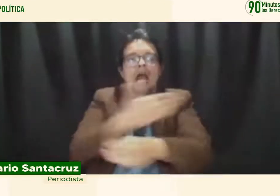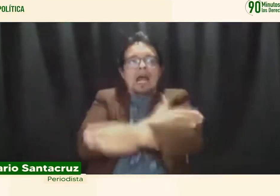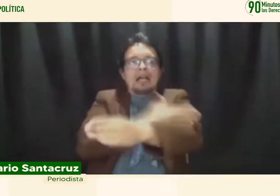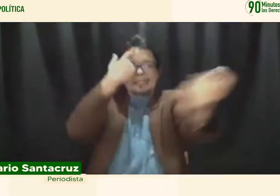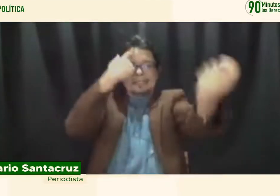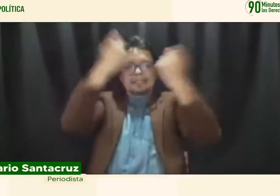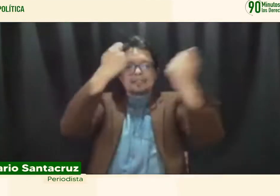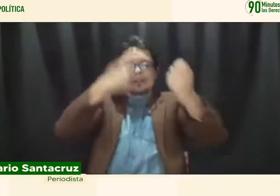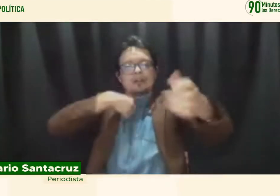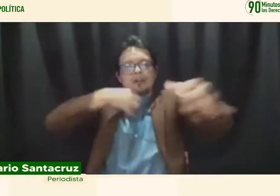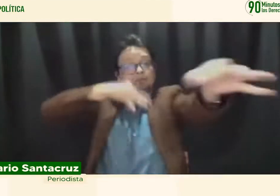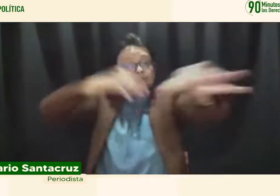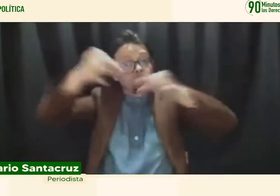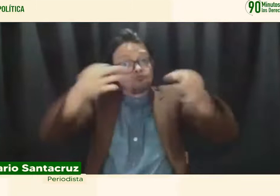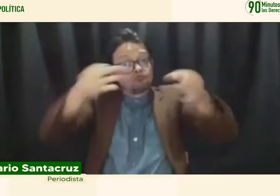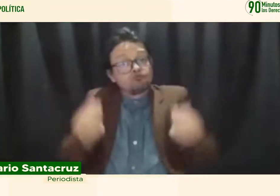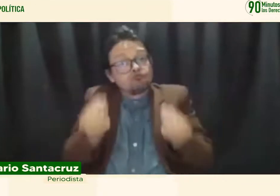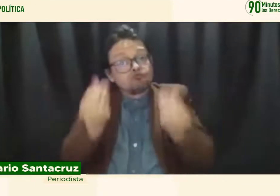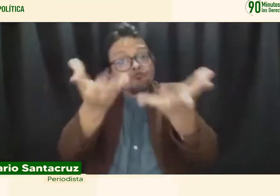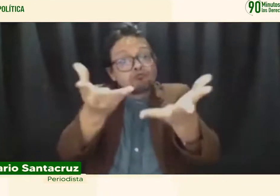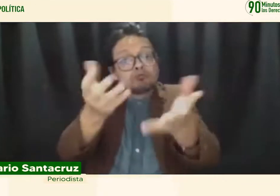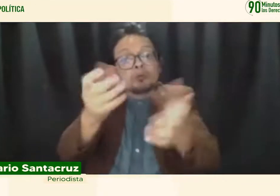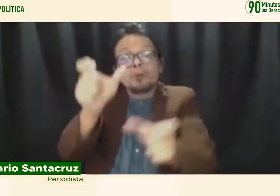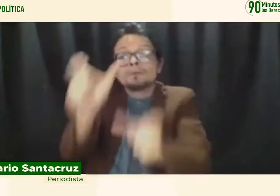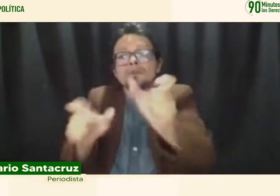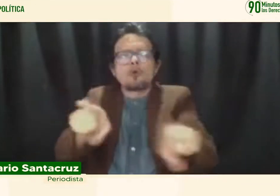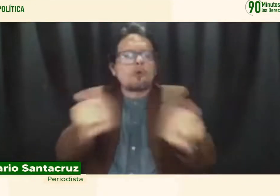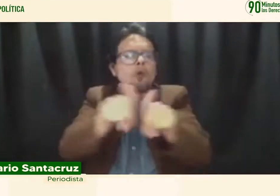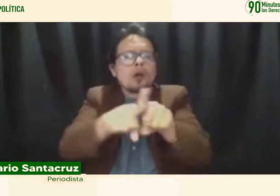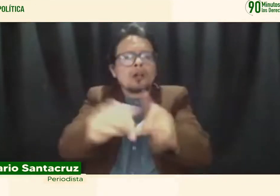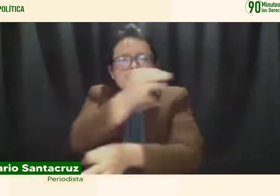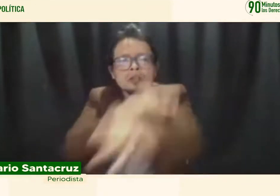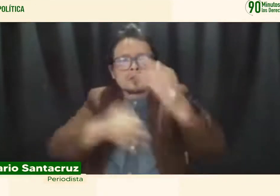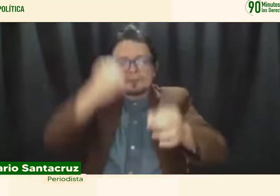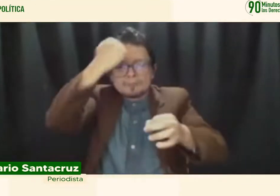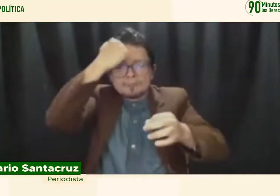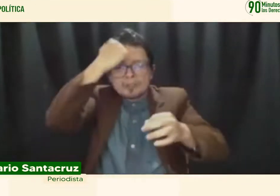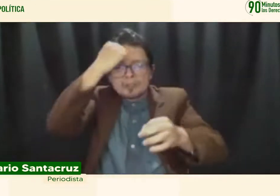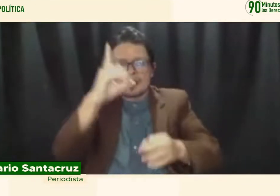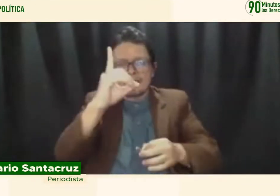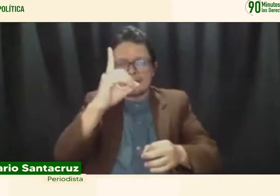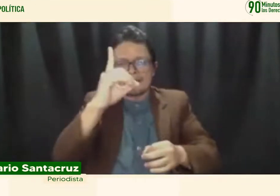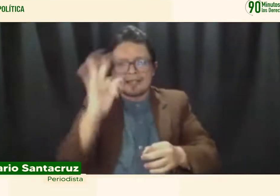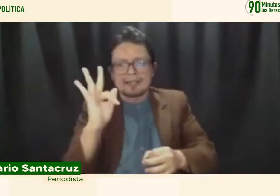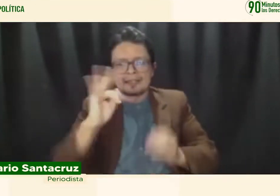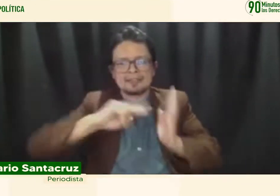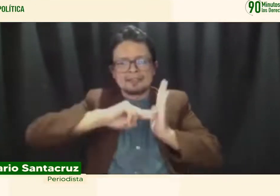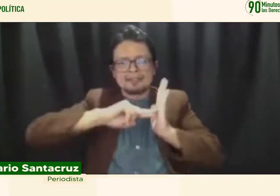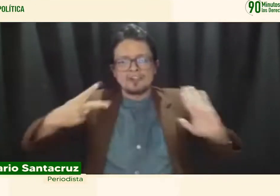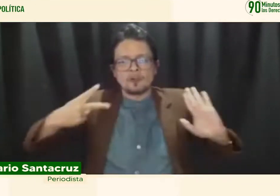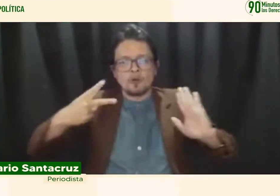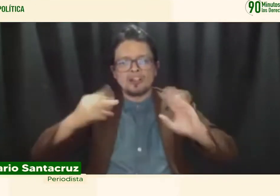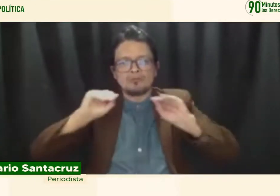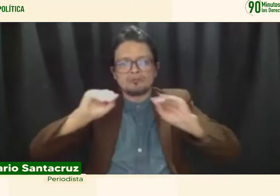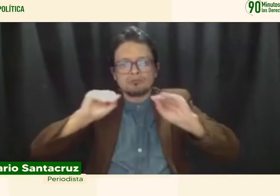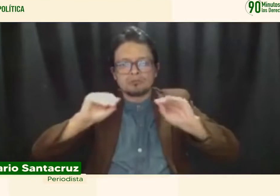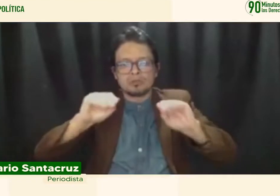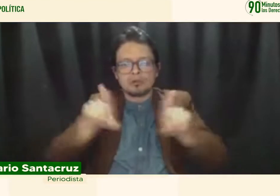en democracia si ésta podría ser una estrategia explicativa digámoslo de alguna manera una por ejemplo